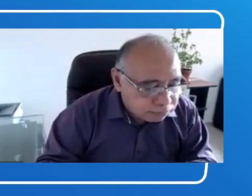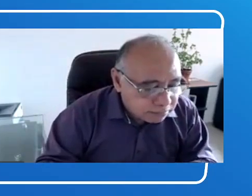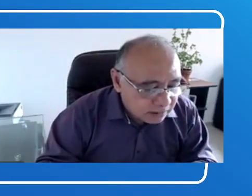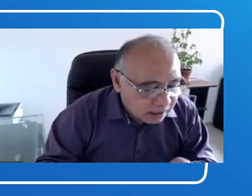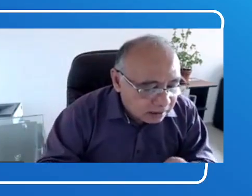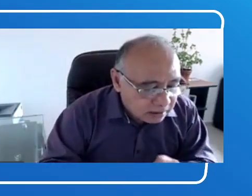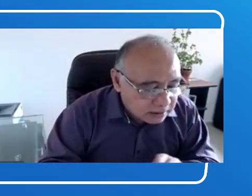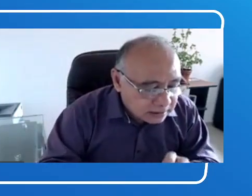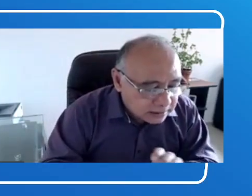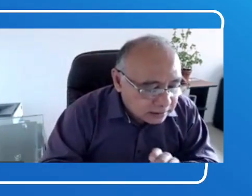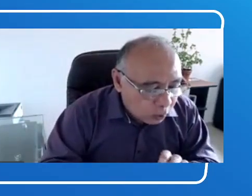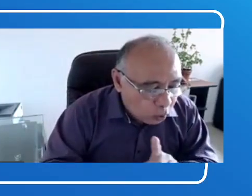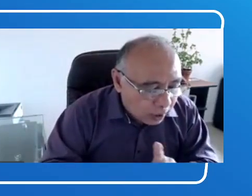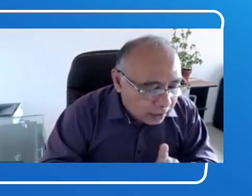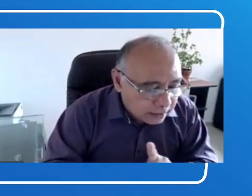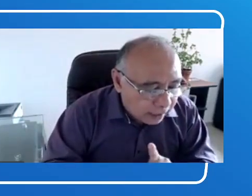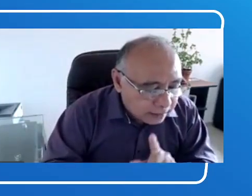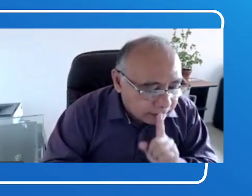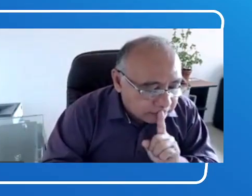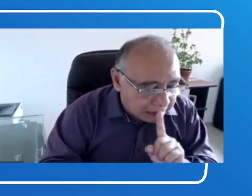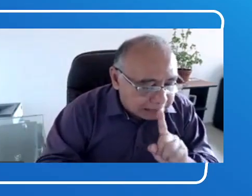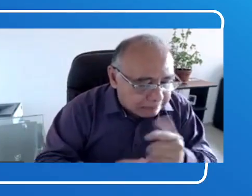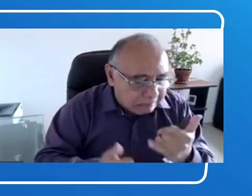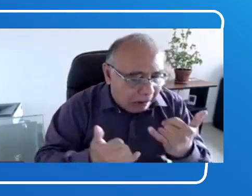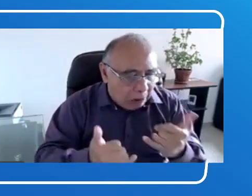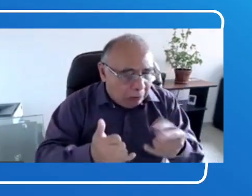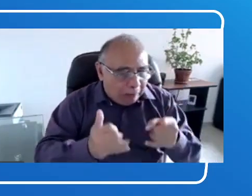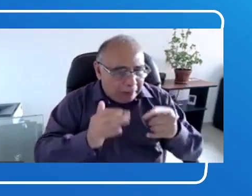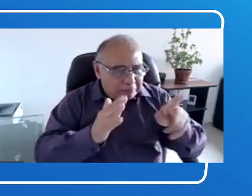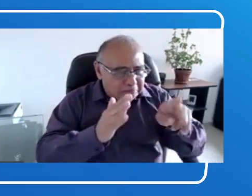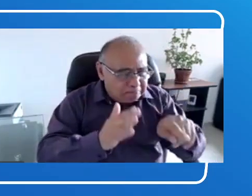de, déjame reviso,